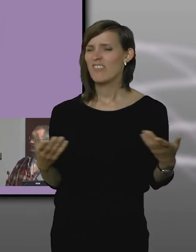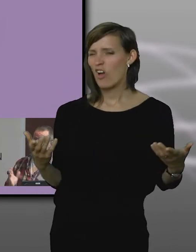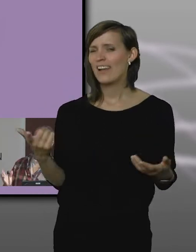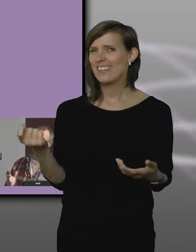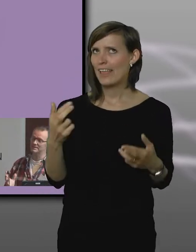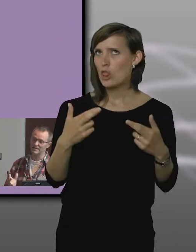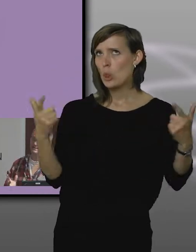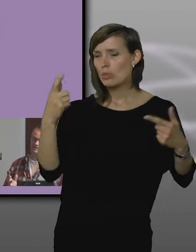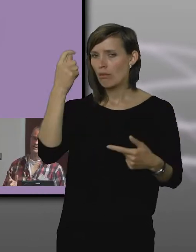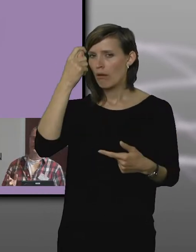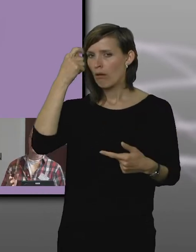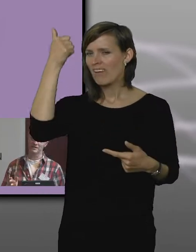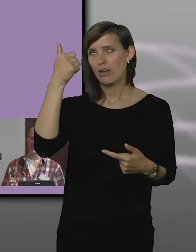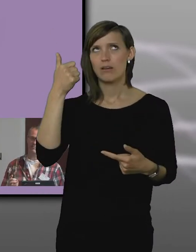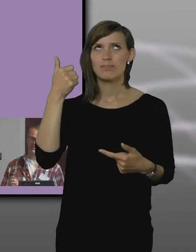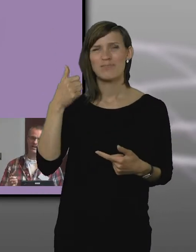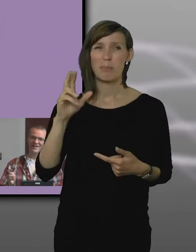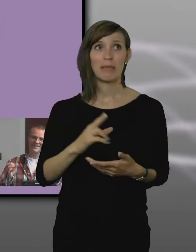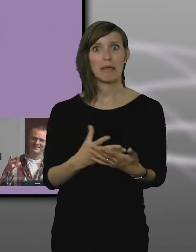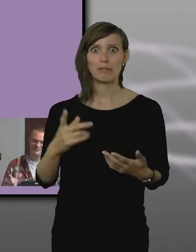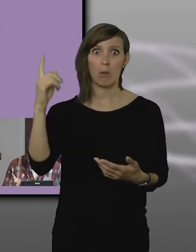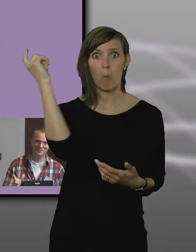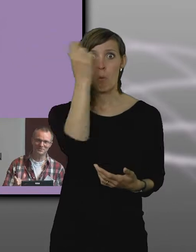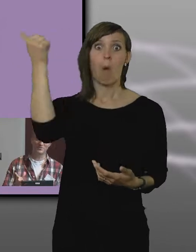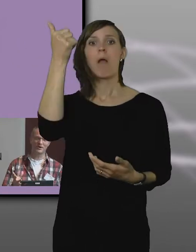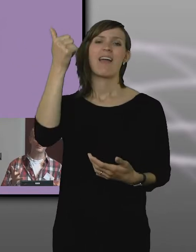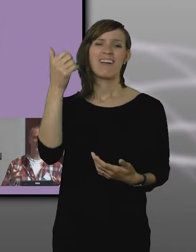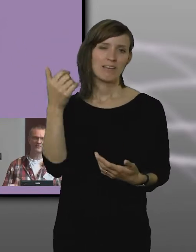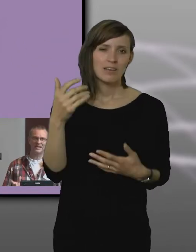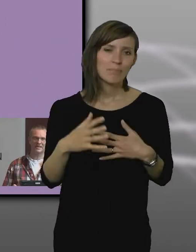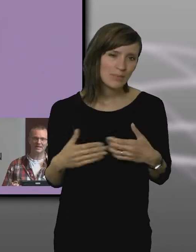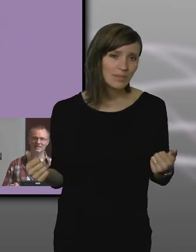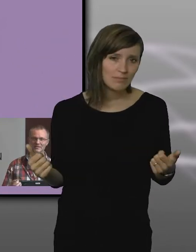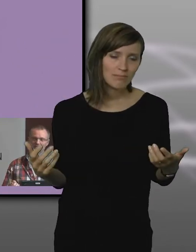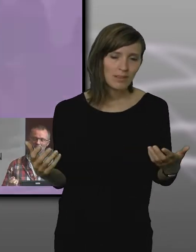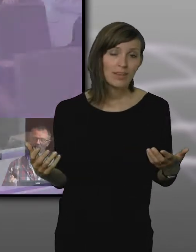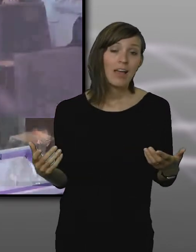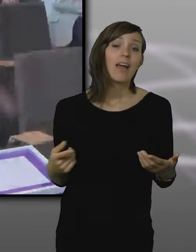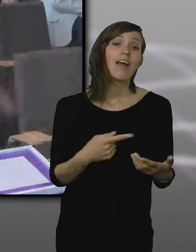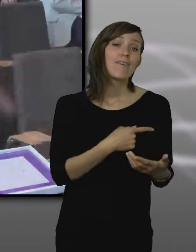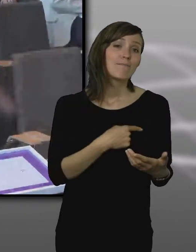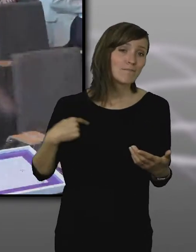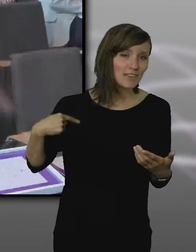lite, inte särskilt innovativt egentligen, men det vi gjorde var att vi tvingade in